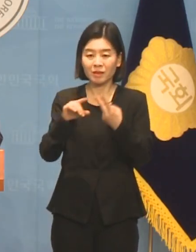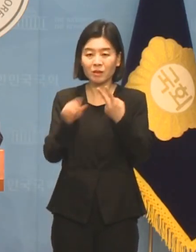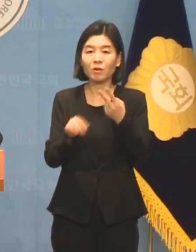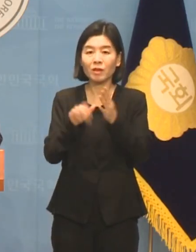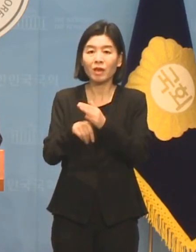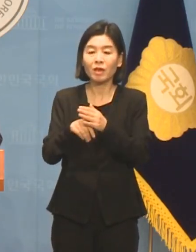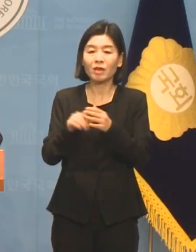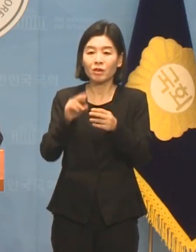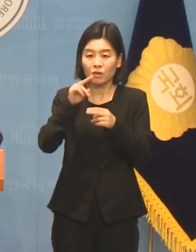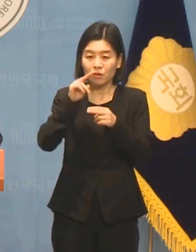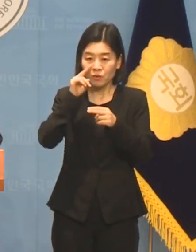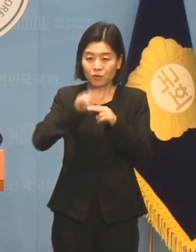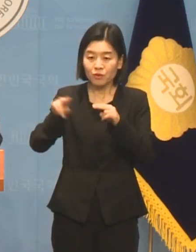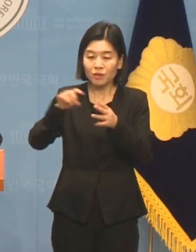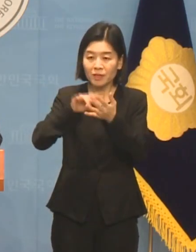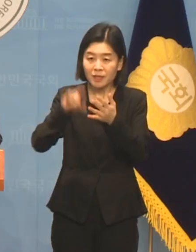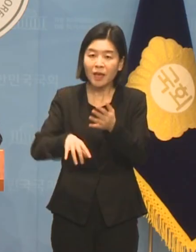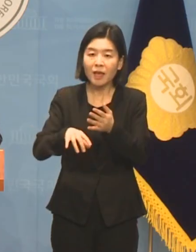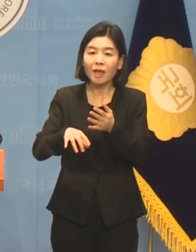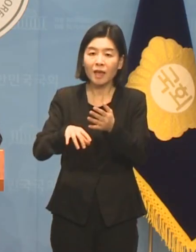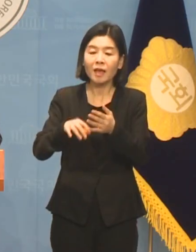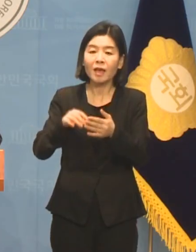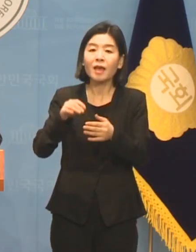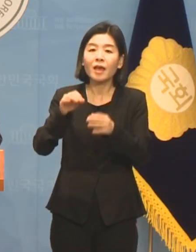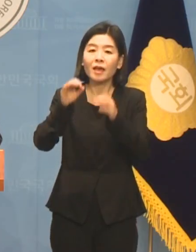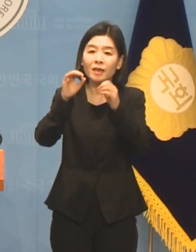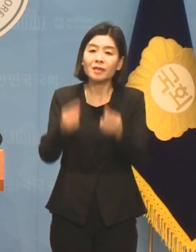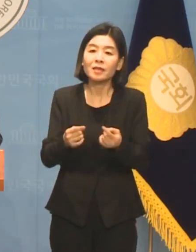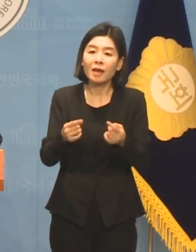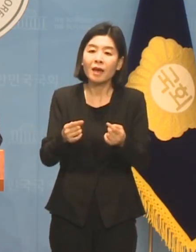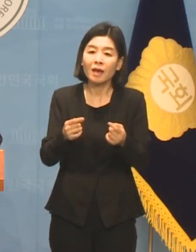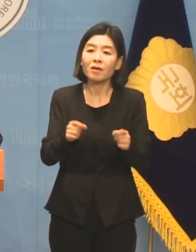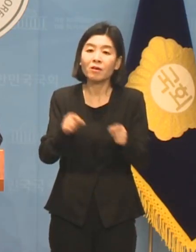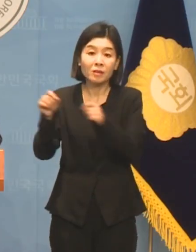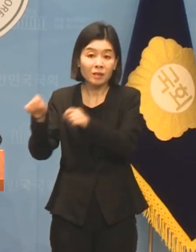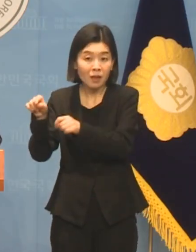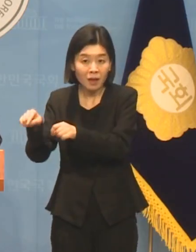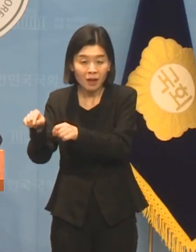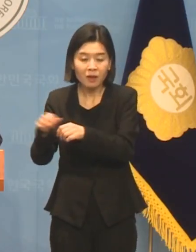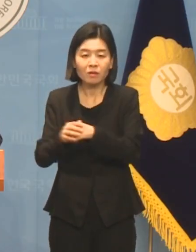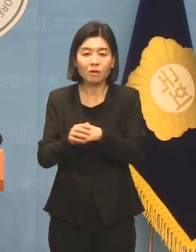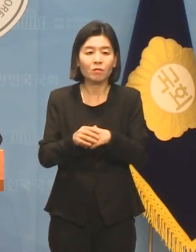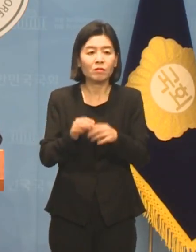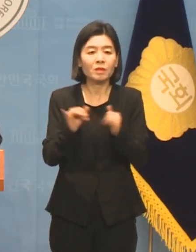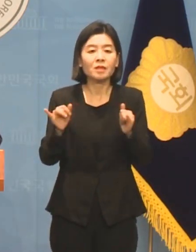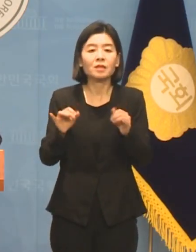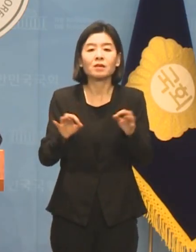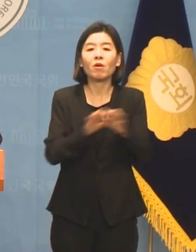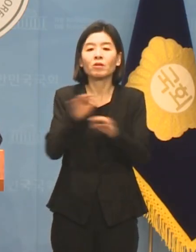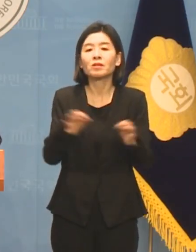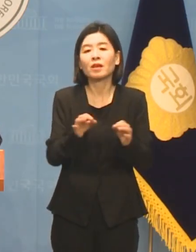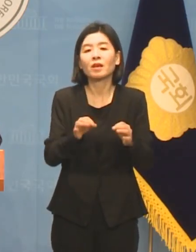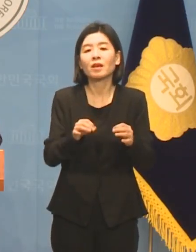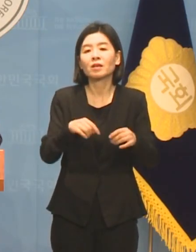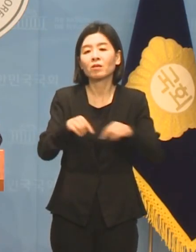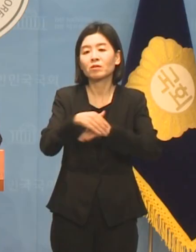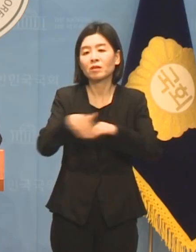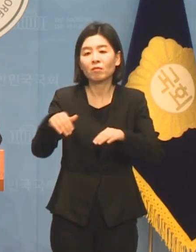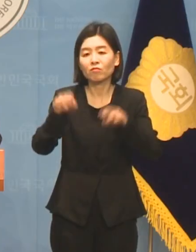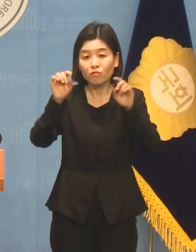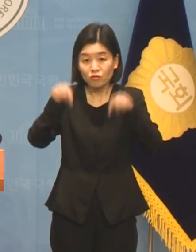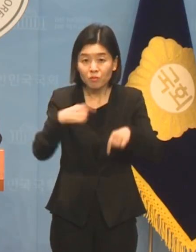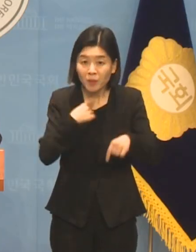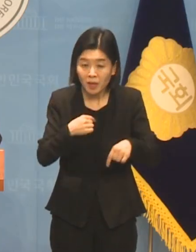연장 발표 이후 민생 정책 발표는 전무하다시피 했습니다. 그런데 한 달 만에